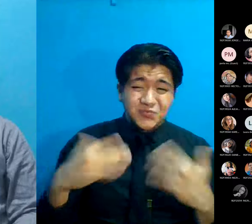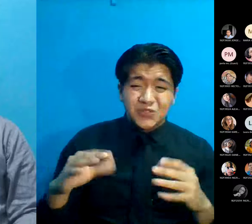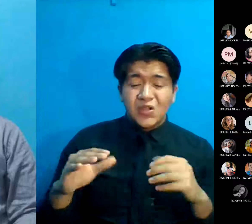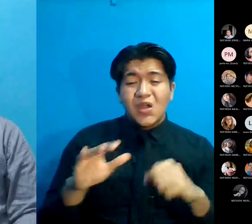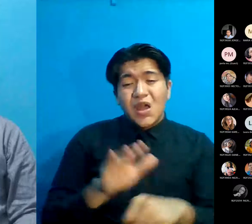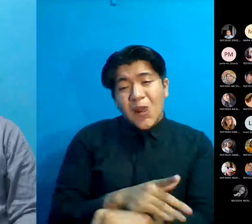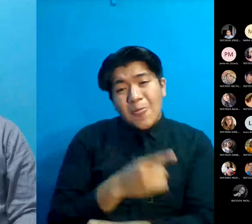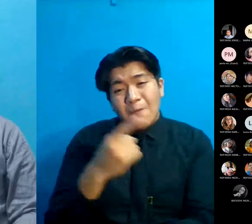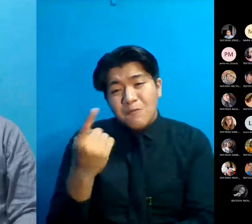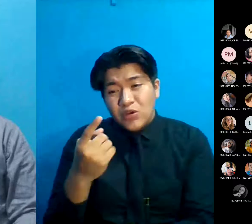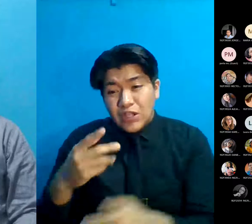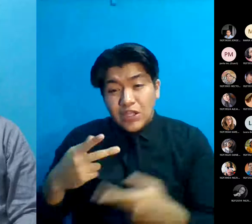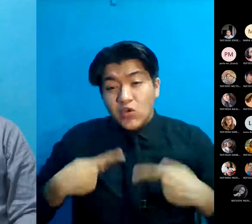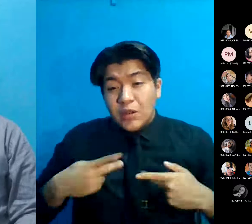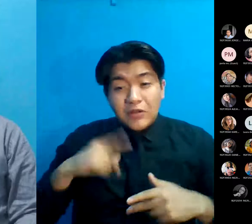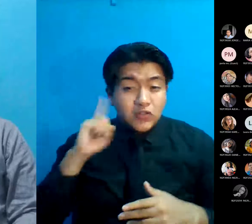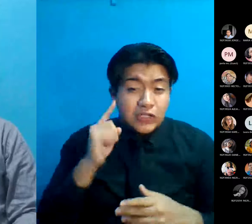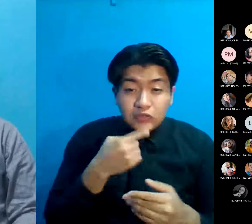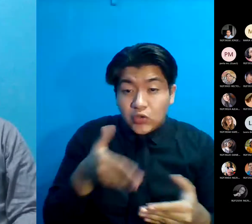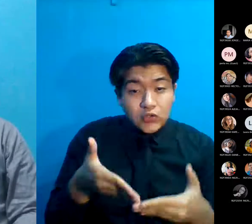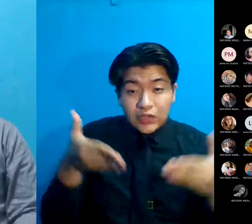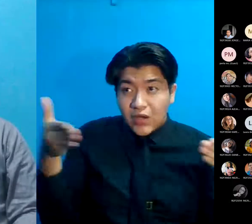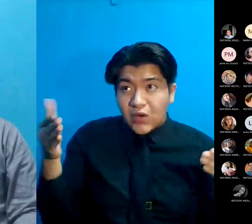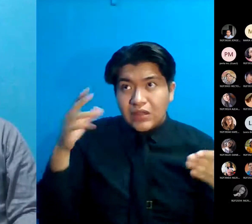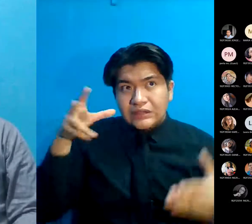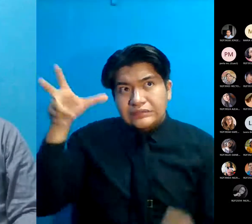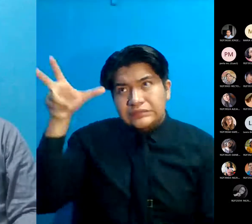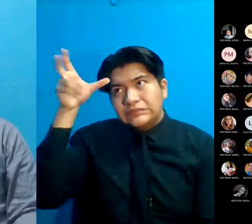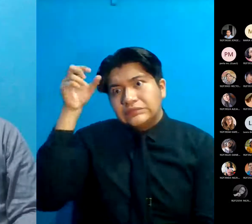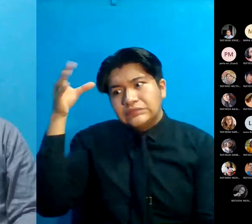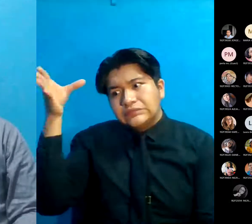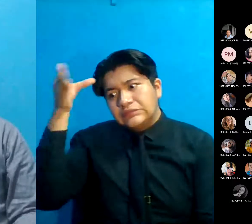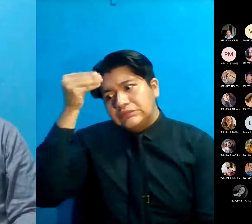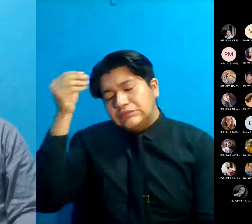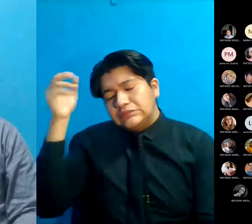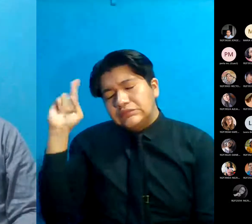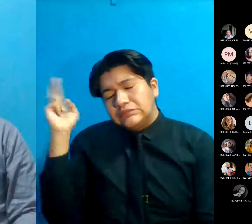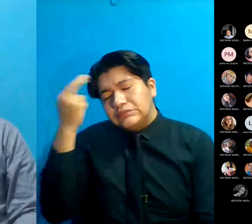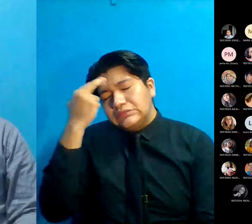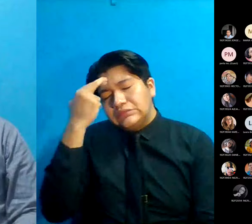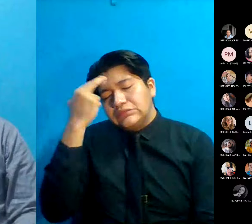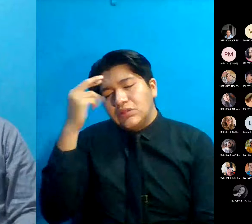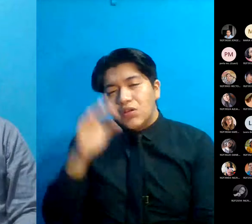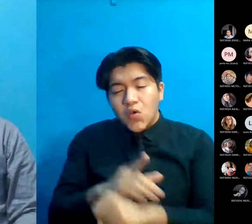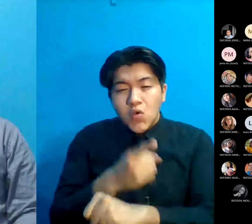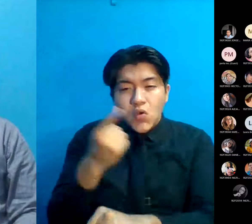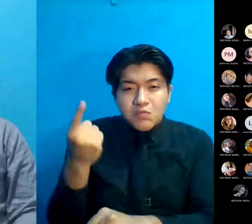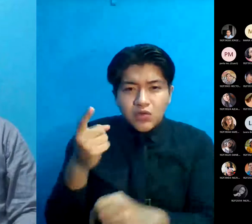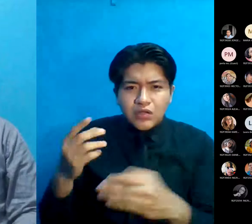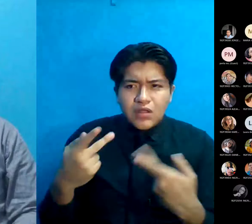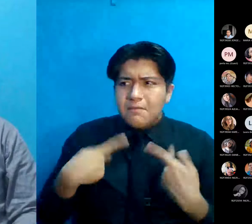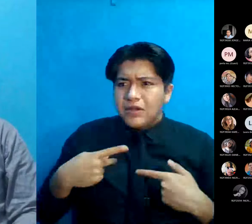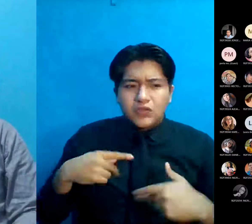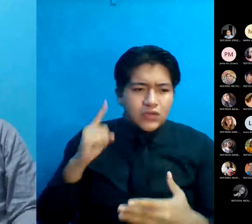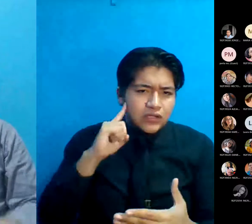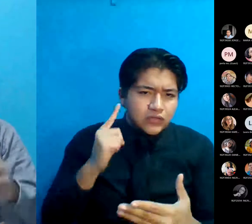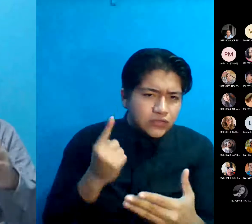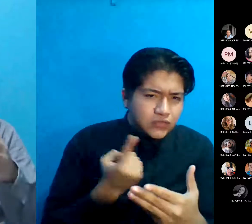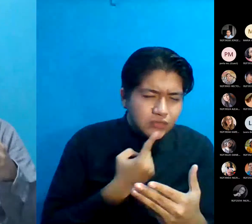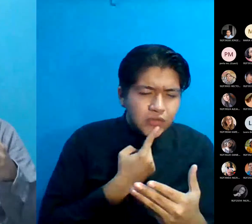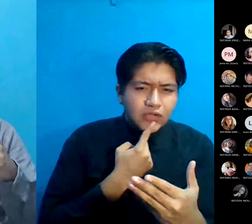sea, tanto en los poquitos avances que se había tenido en el ámbito educativo para con las personas sordas y